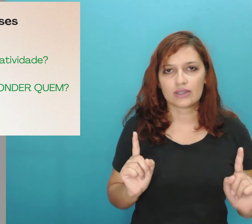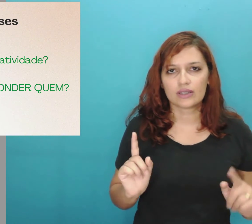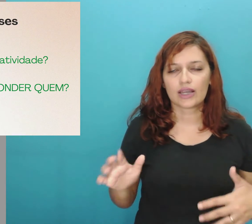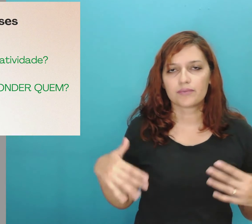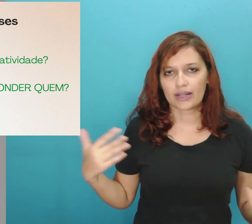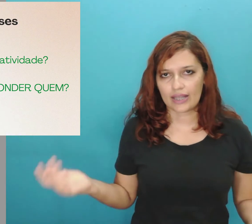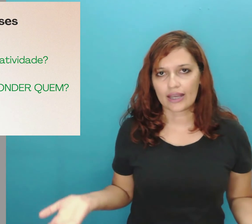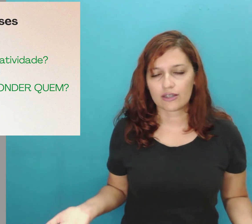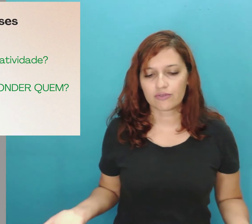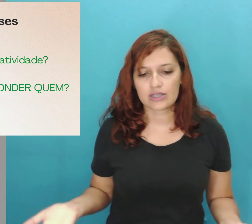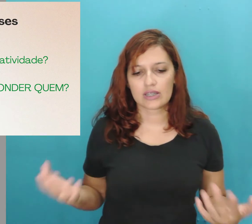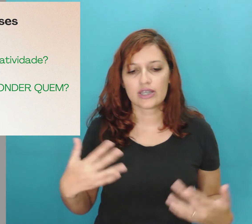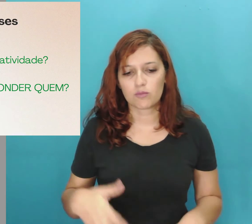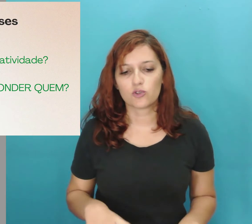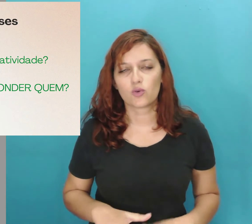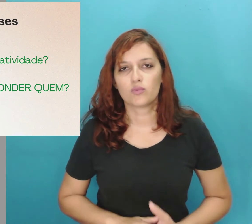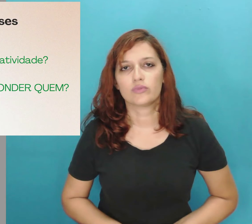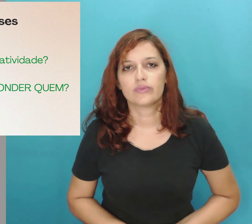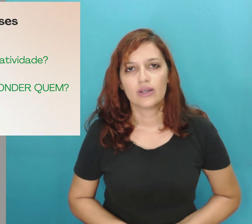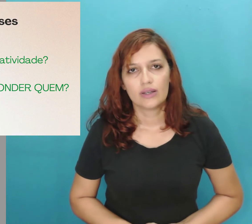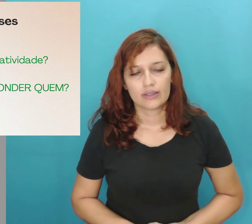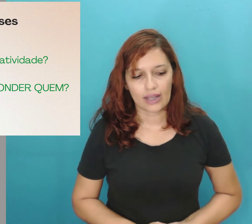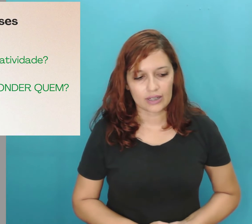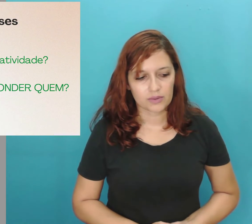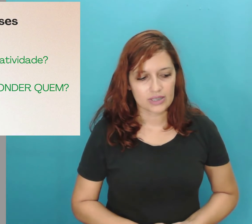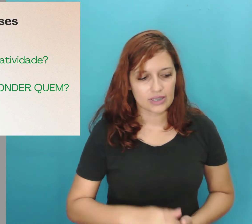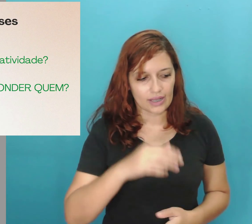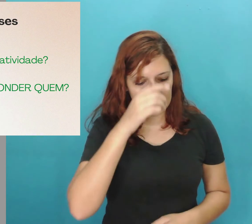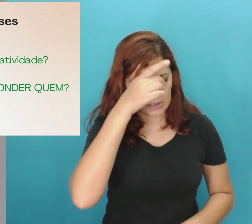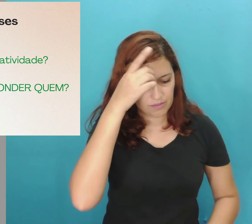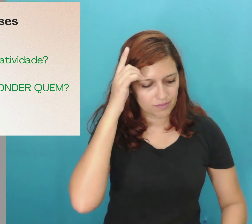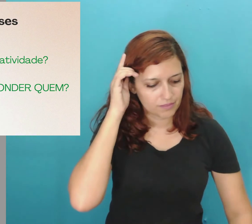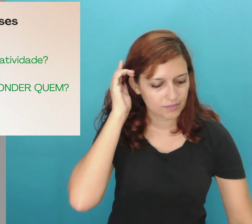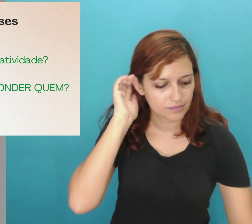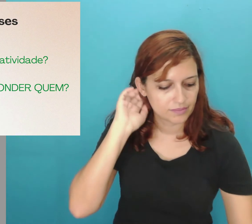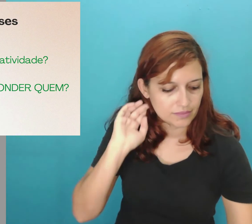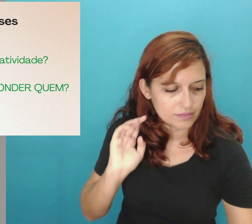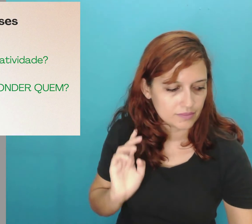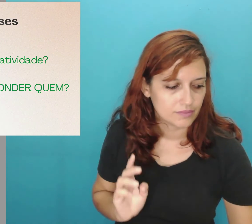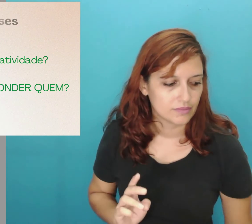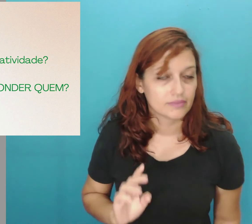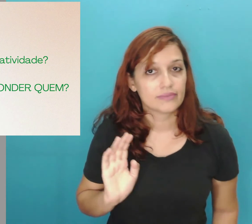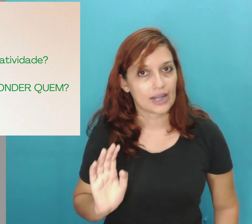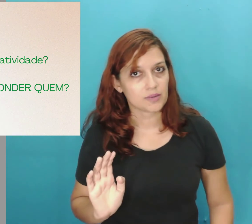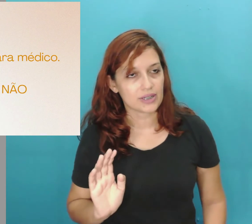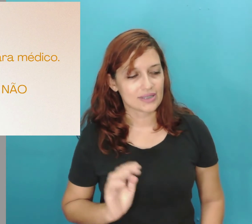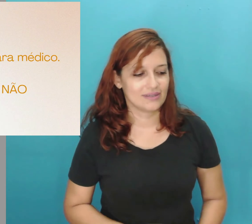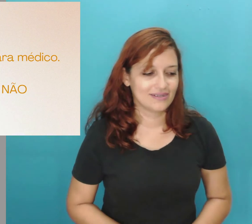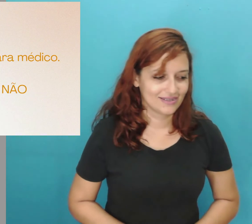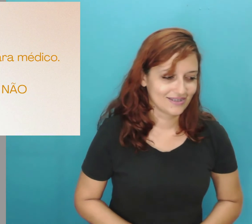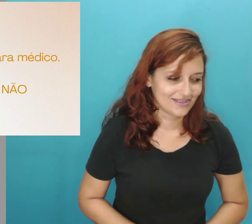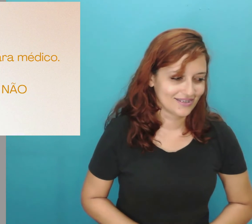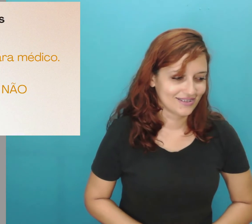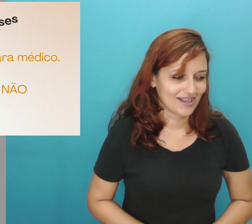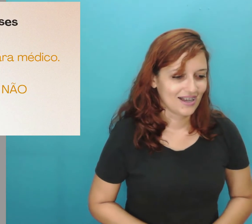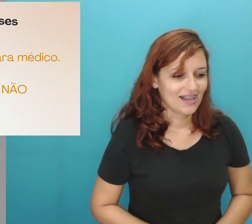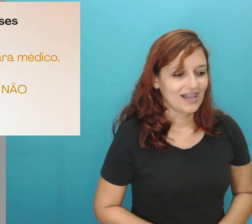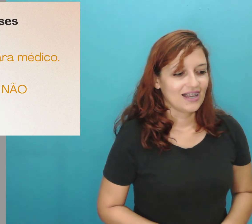repetir é para dar ênfase e é muito comum na língua de sinais, na Libras.